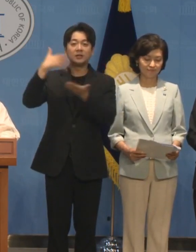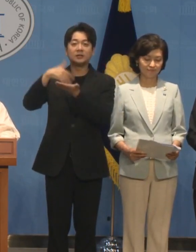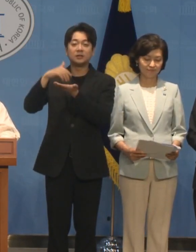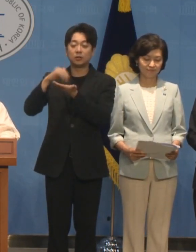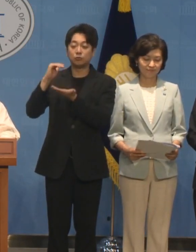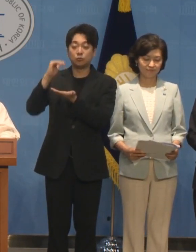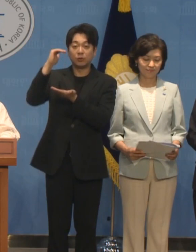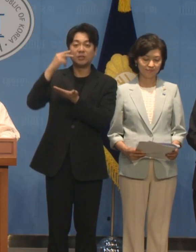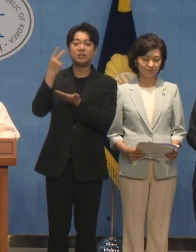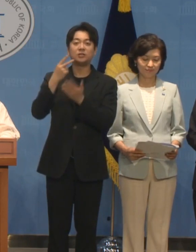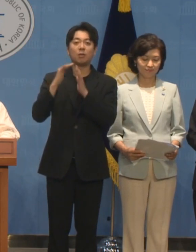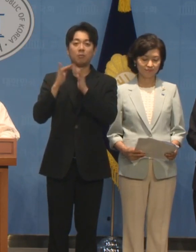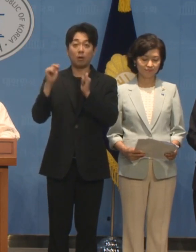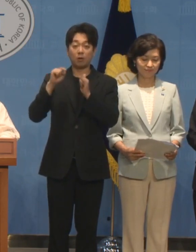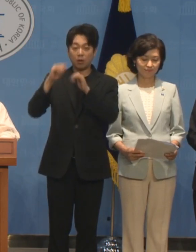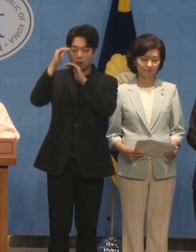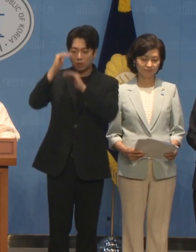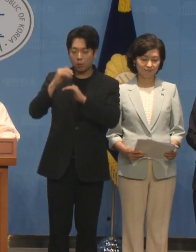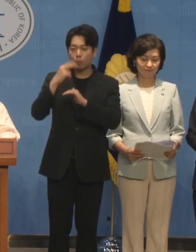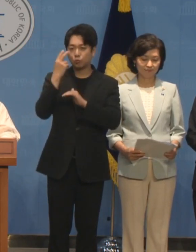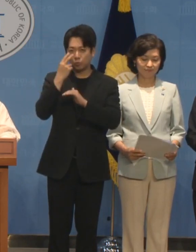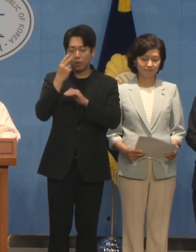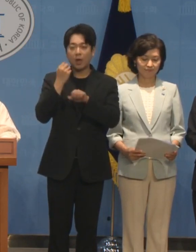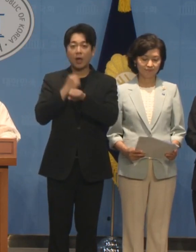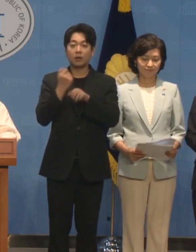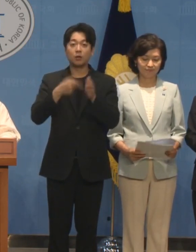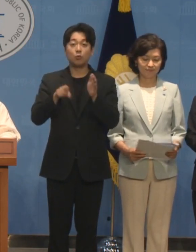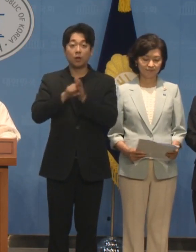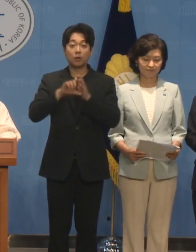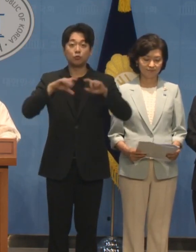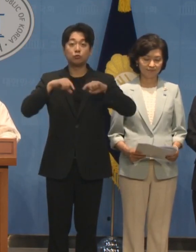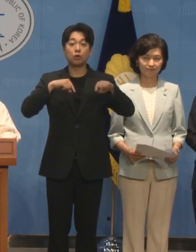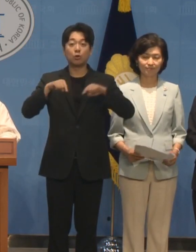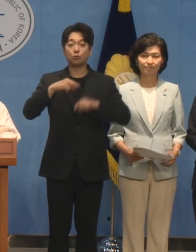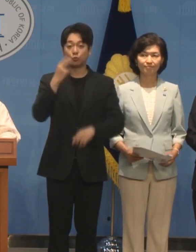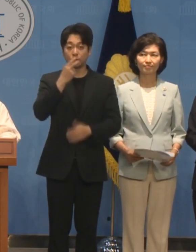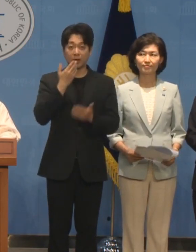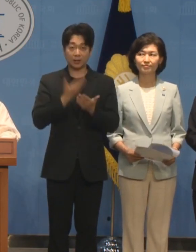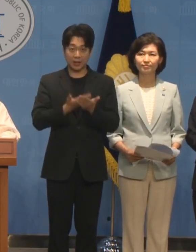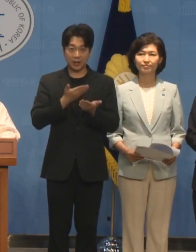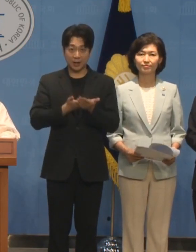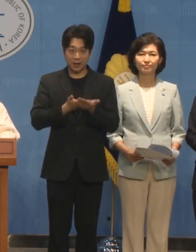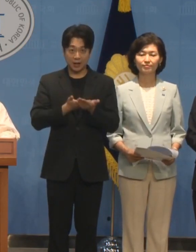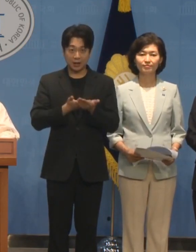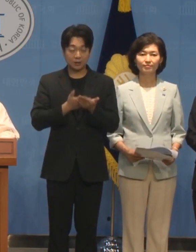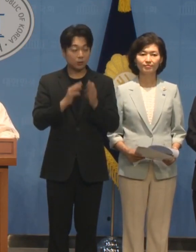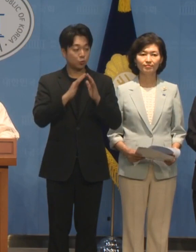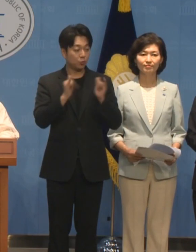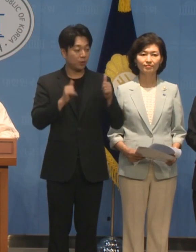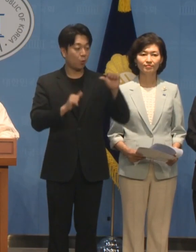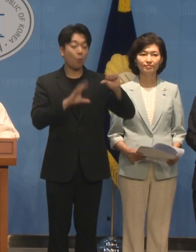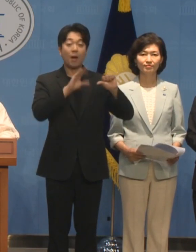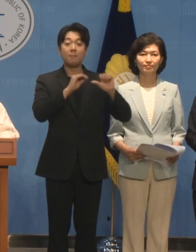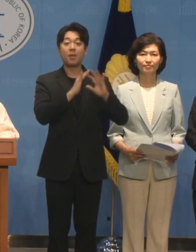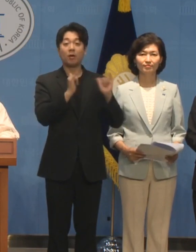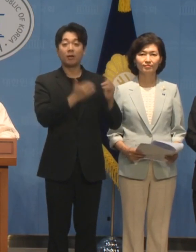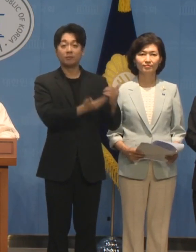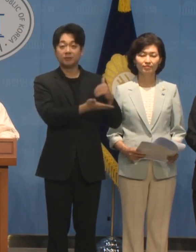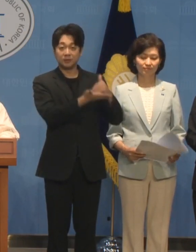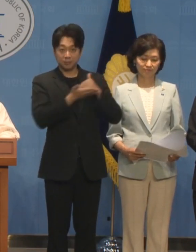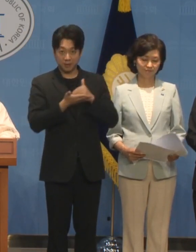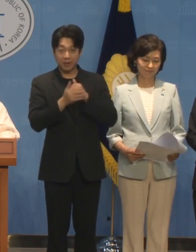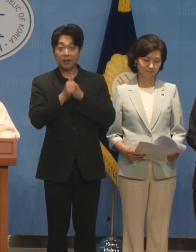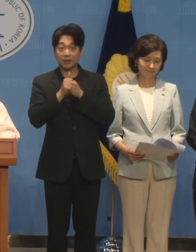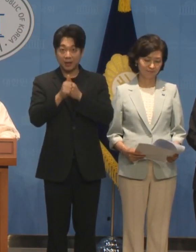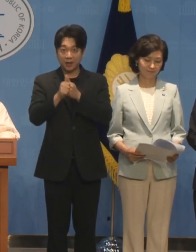진실 규명을 위한 국정조사를 추진해달라는 국민 5만 명의 청원에 따라 윤석열